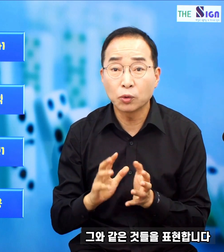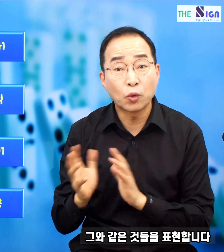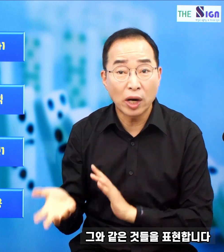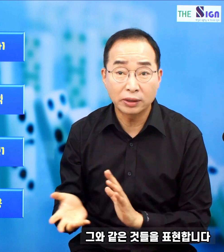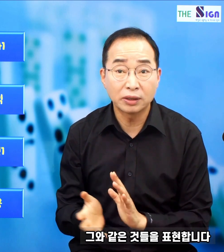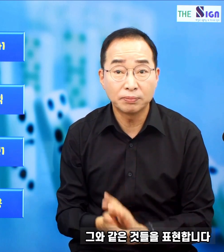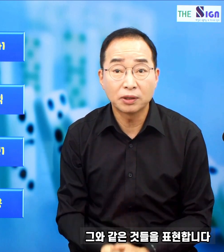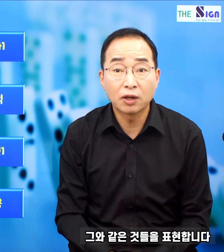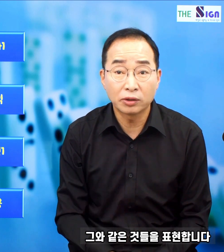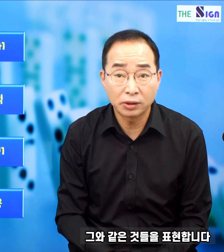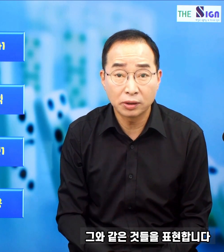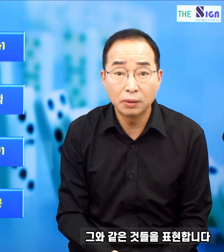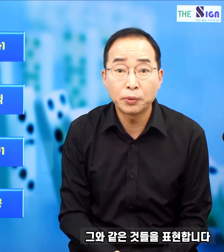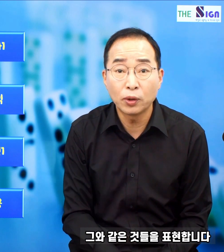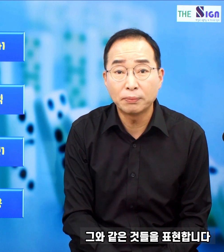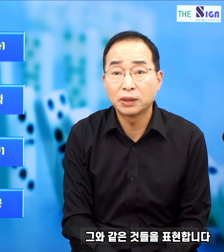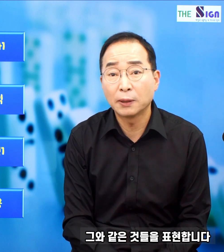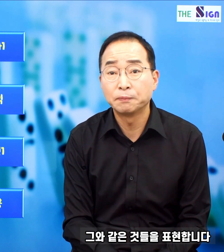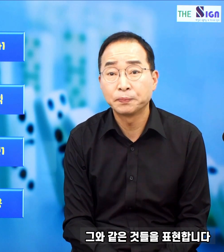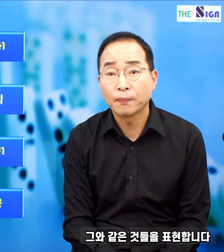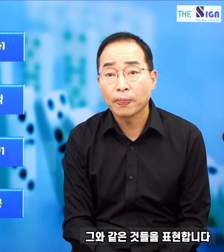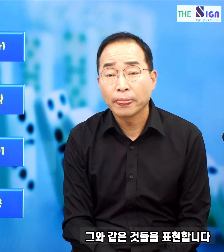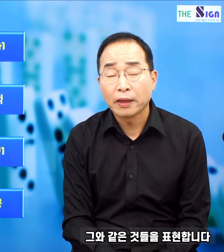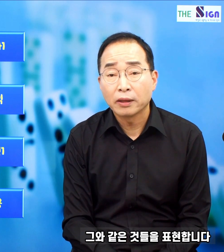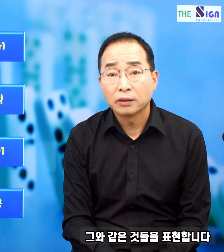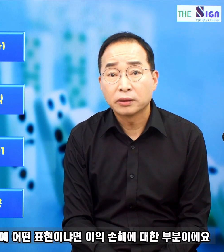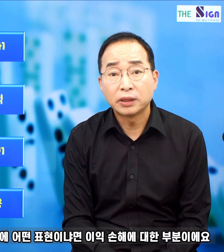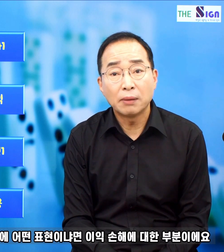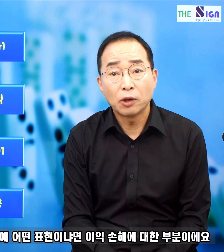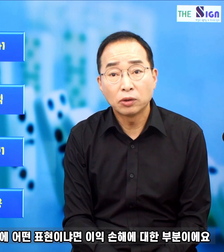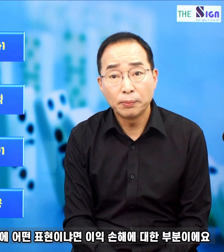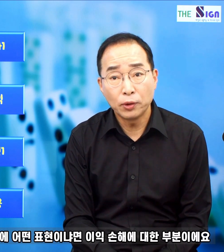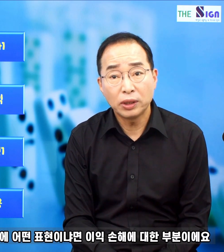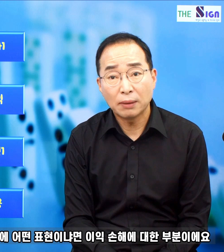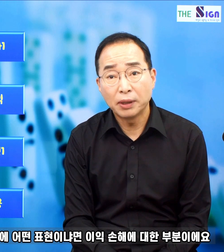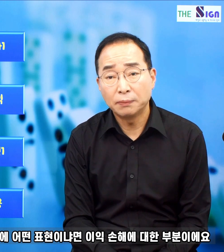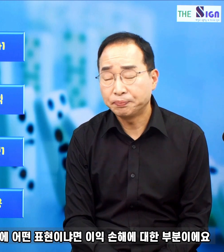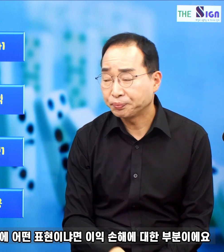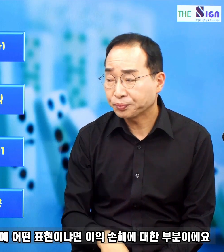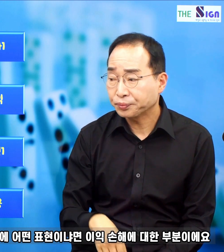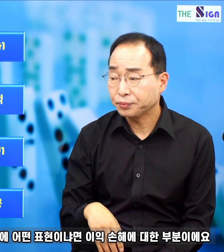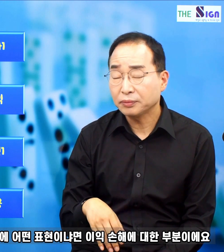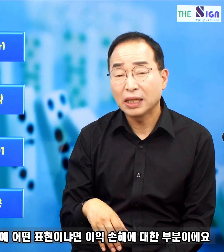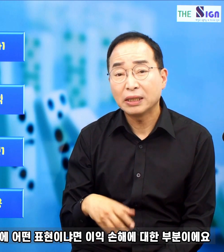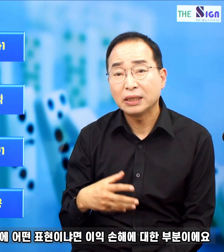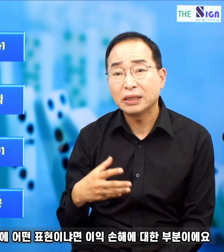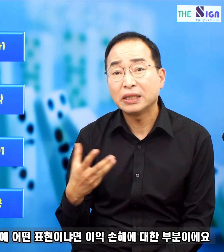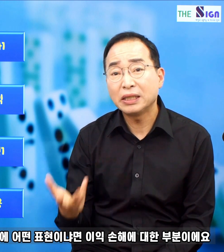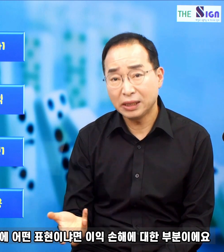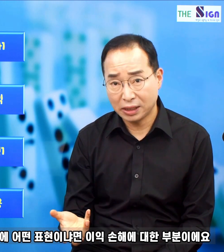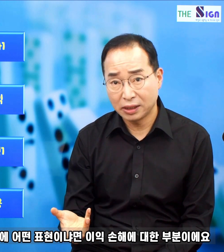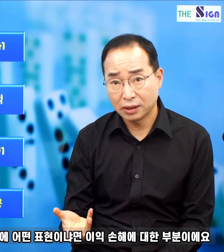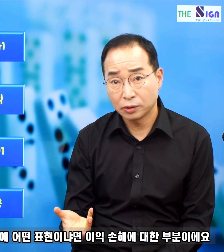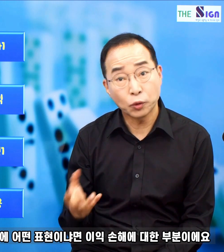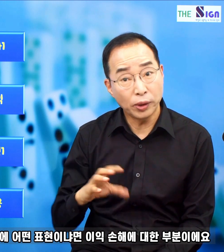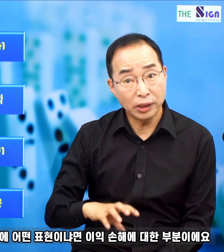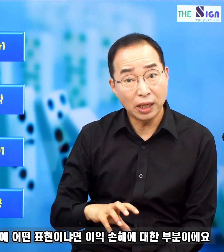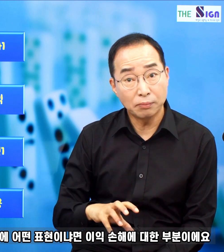그와 같은 것들을 표현합니다. 그 다음에 어떤 표현이냐면 이 손에 대한